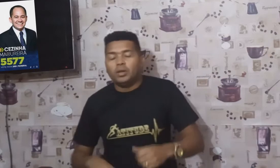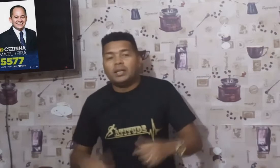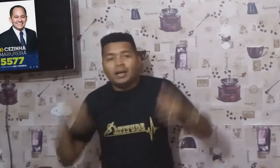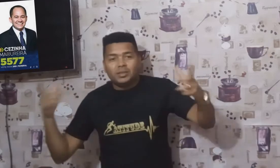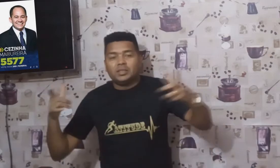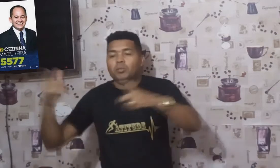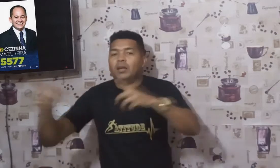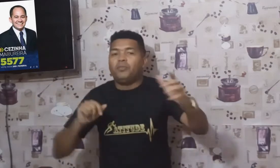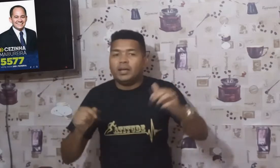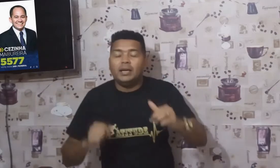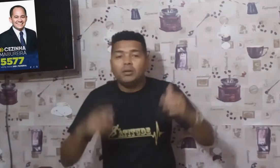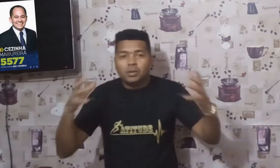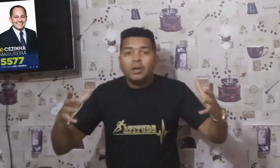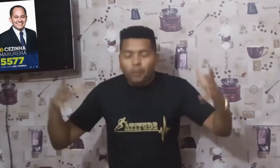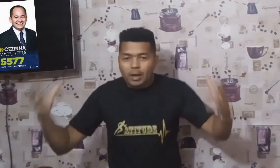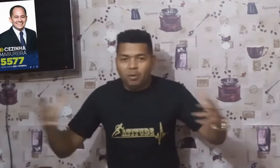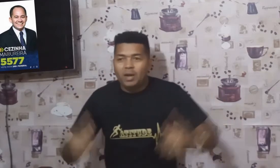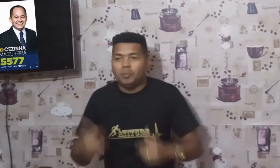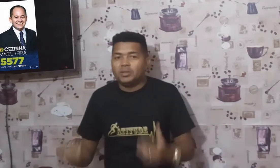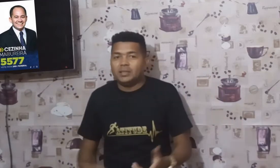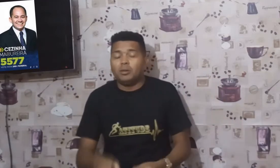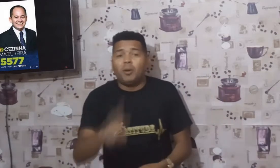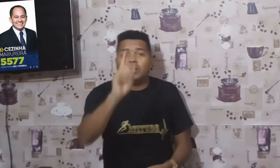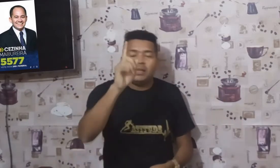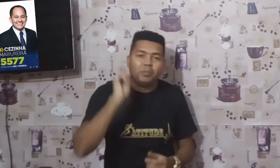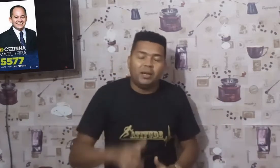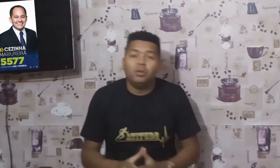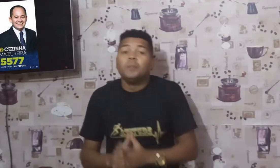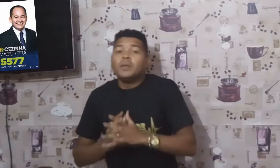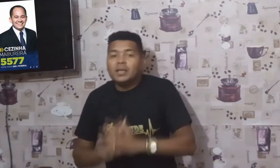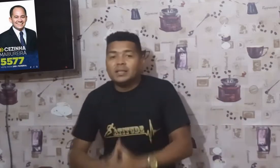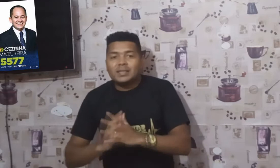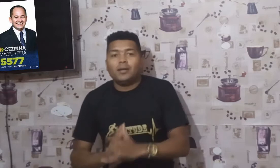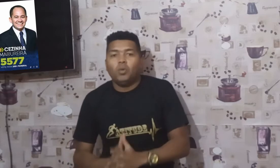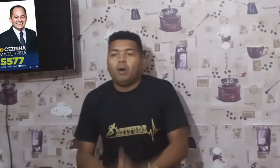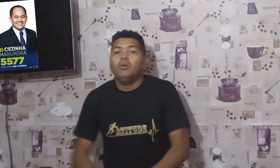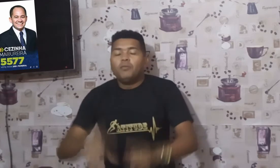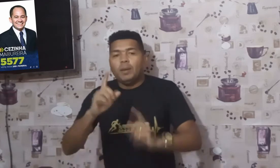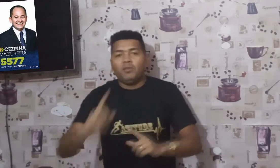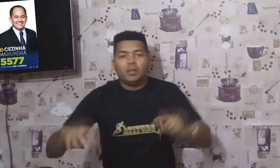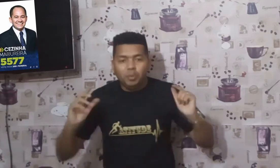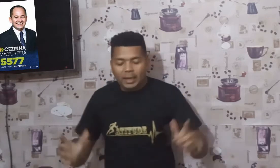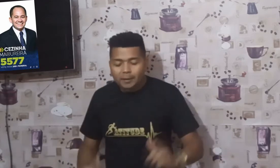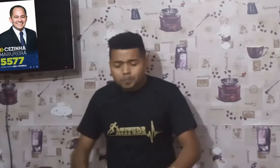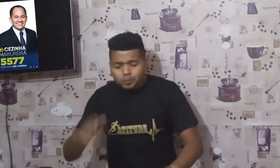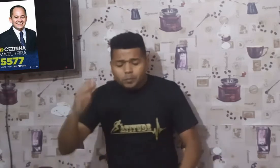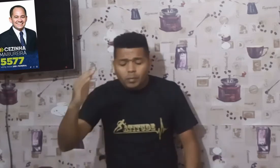que às vezes tinha um baile funk aí, foi aprovado pelo Estado de São Paulo, que ele é deputado estadual, foi aprovado por ele